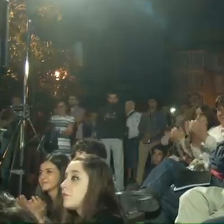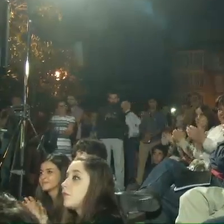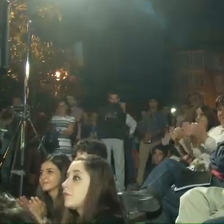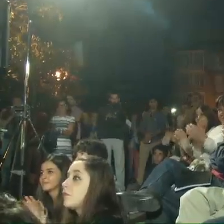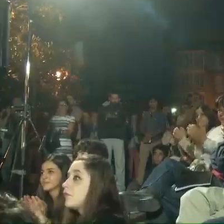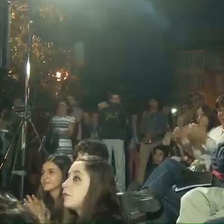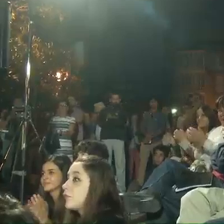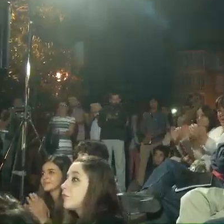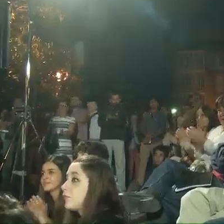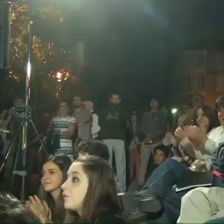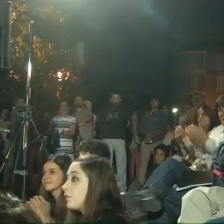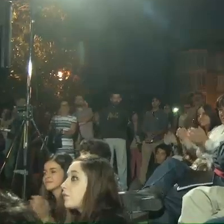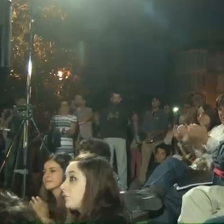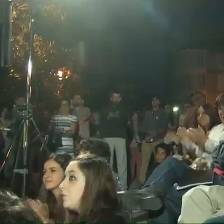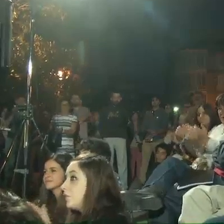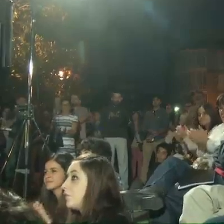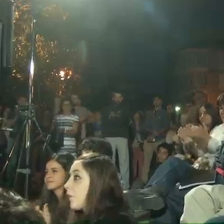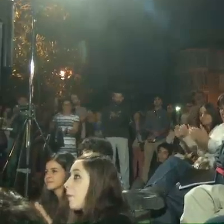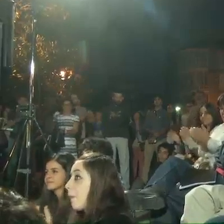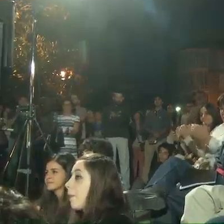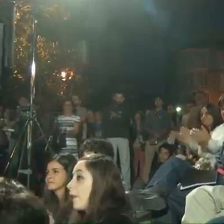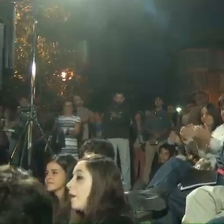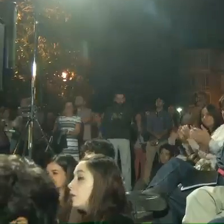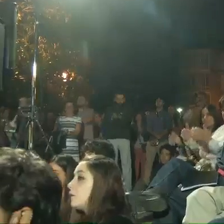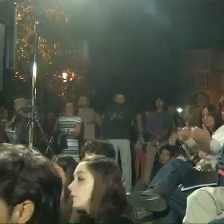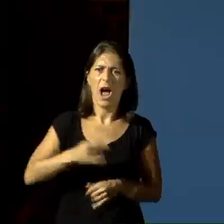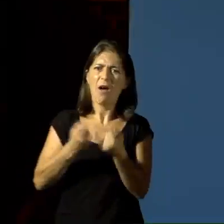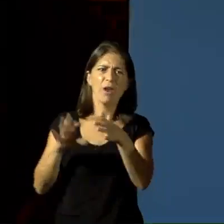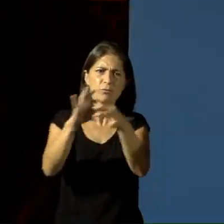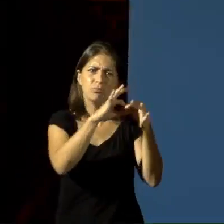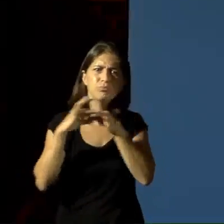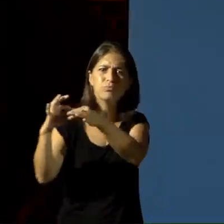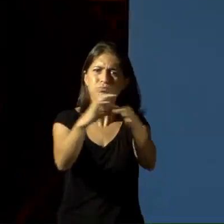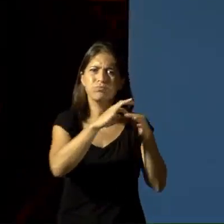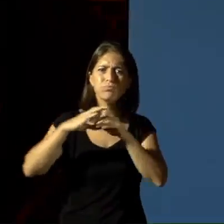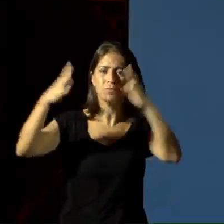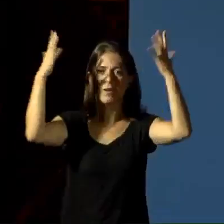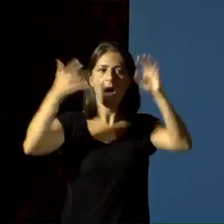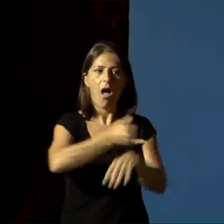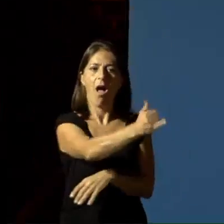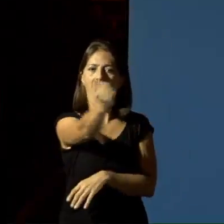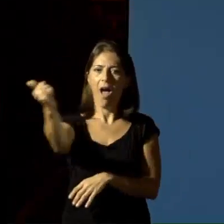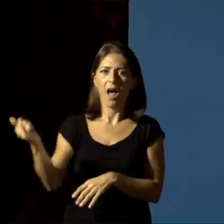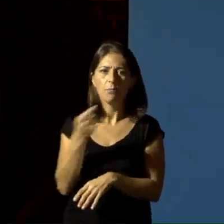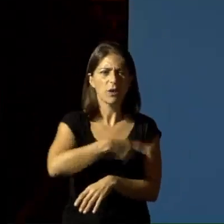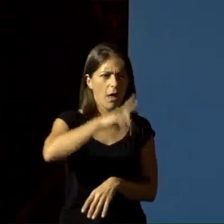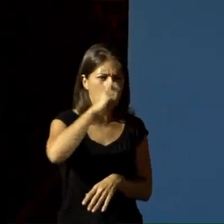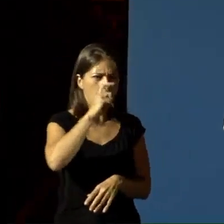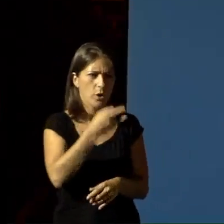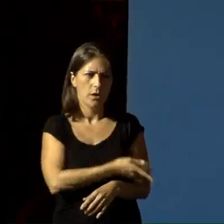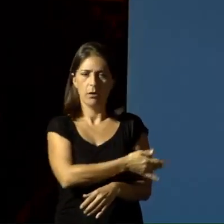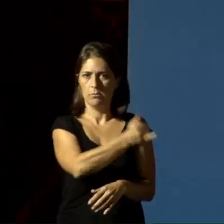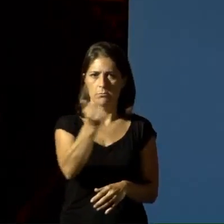Peña, fundador do Partido Nacionalista Galego. Eso sí que era unha alianza de clases. E están aí, uns na memoria e outros